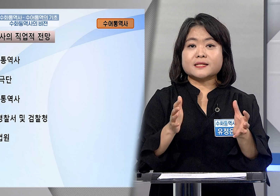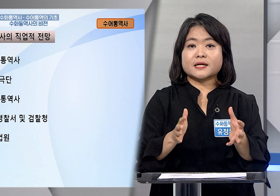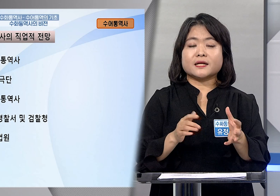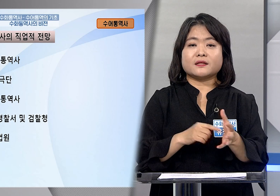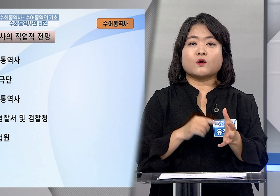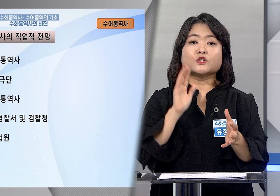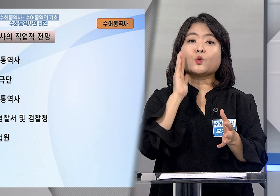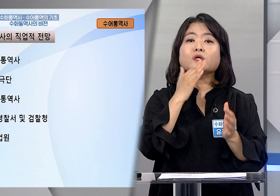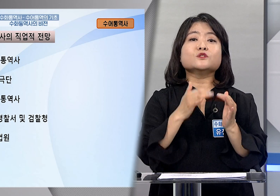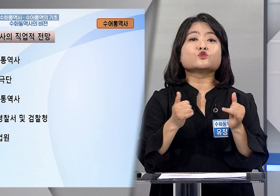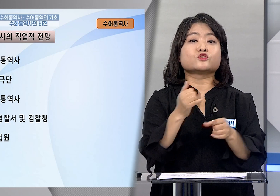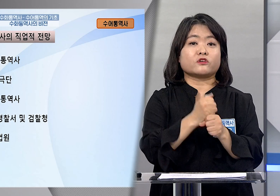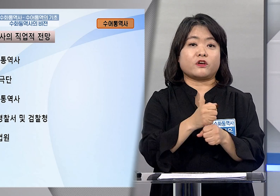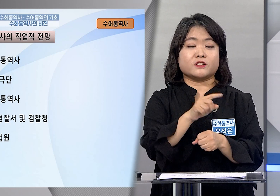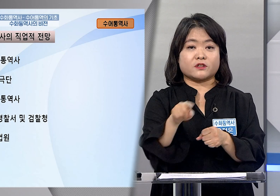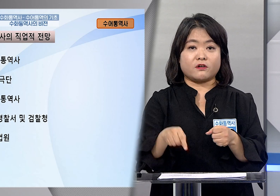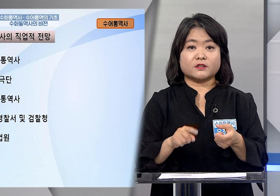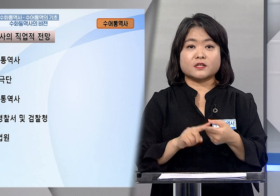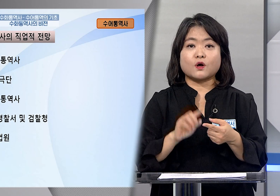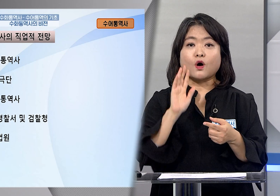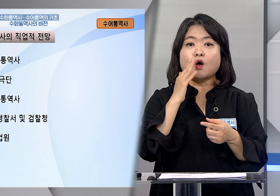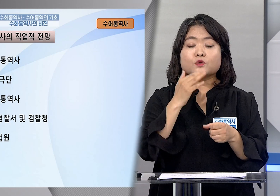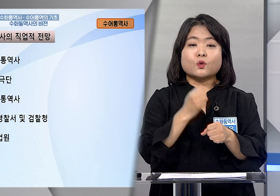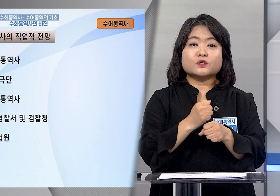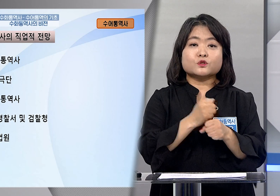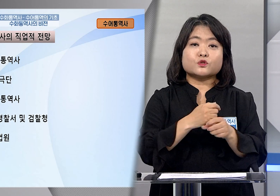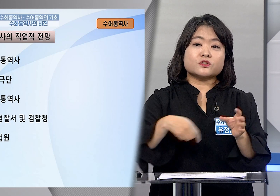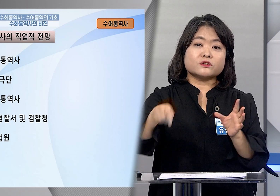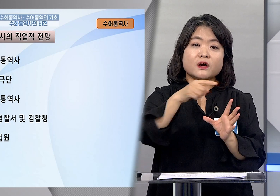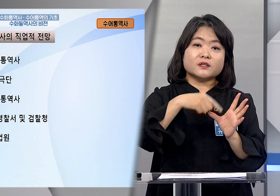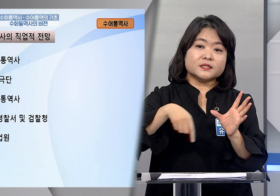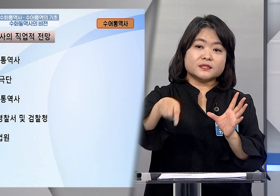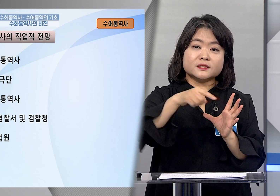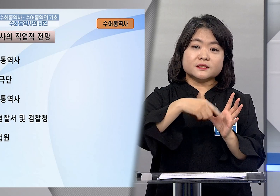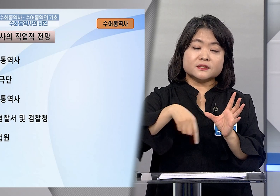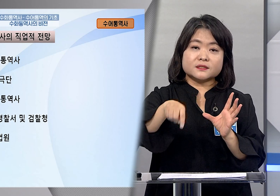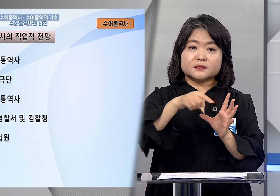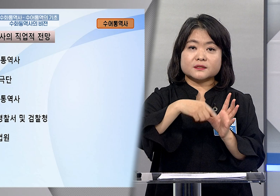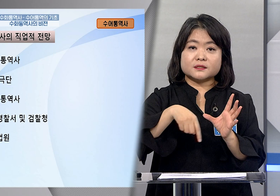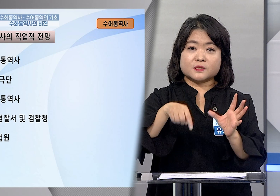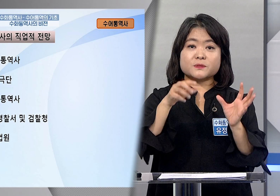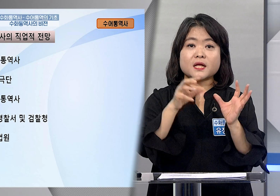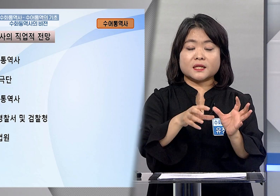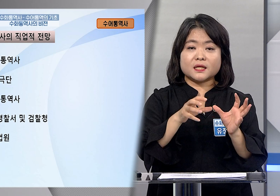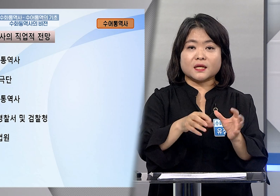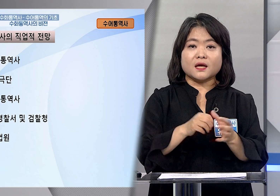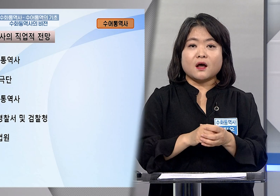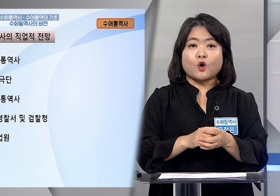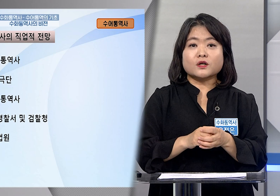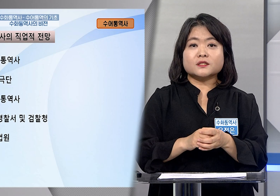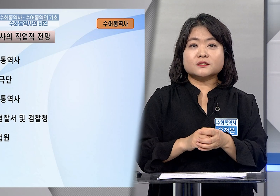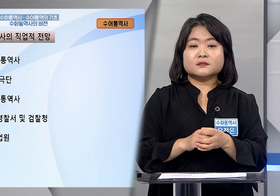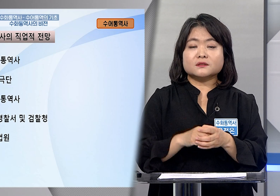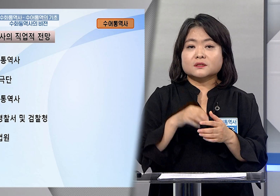단체가 있는데 거기 농인으로 구성되어 있어요. 그래서 농인으로 구성되어 있는 집단이니 거기는